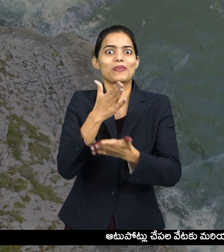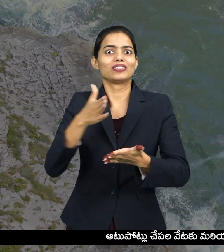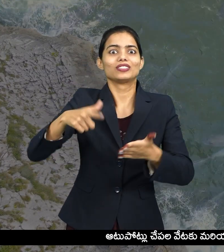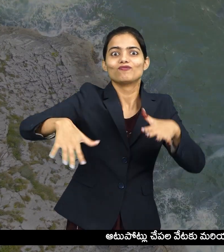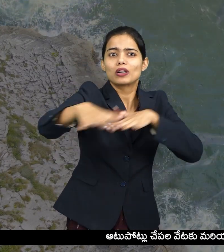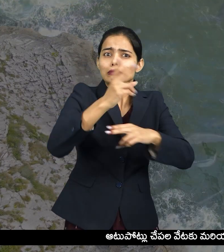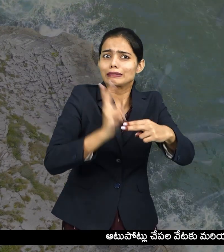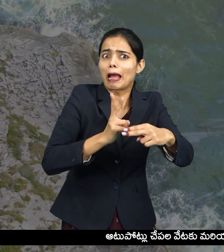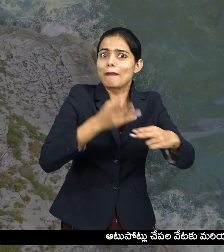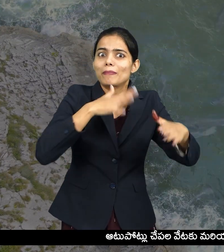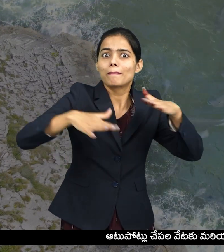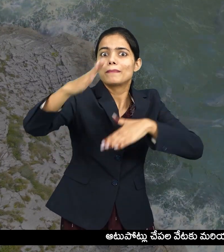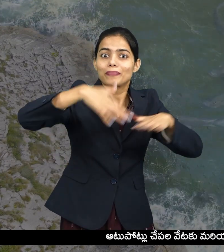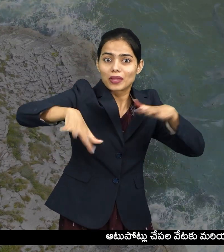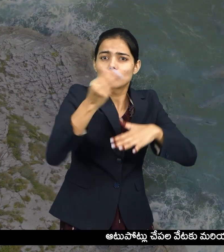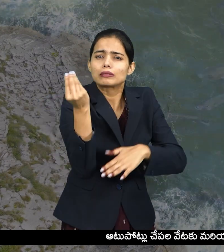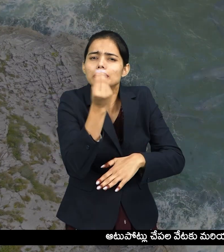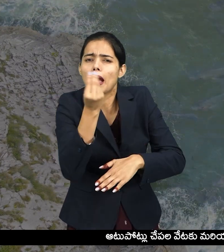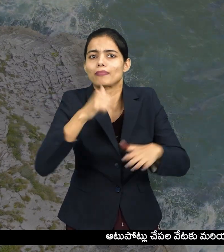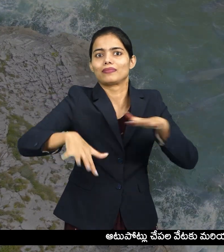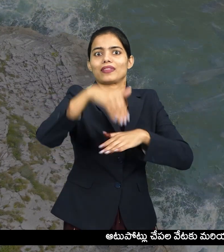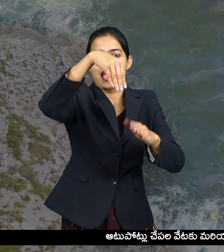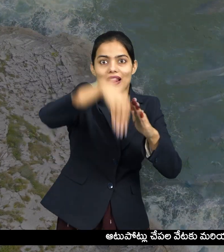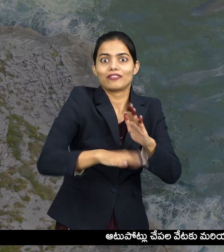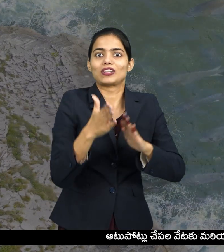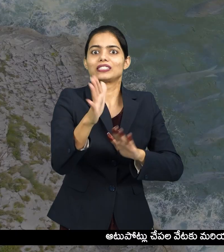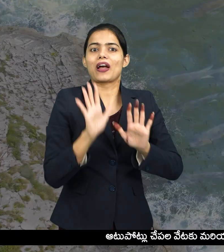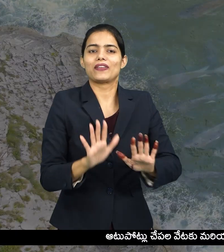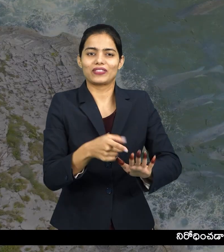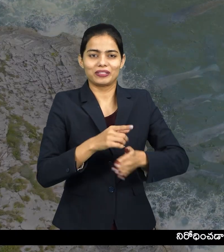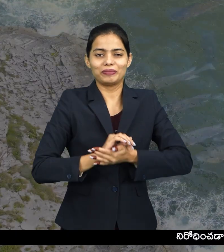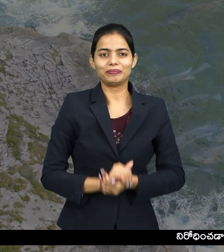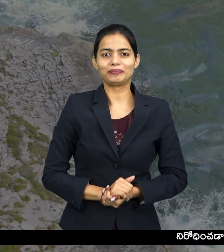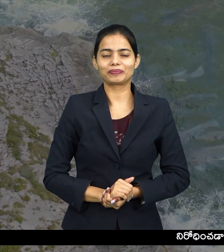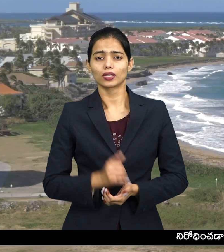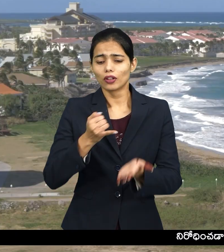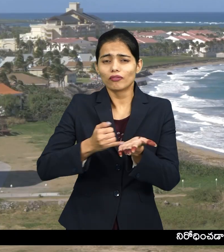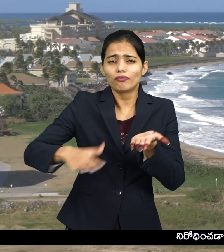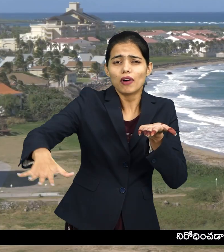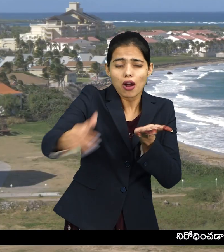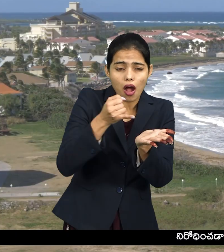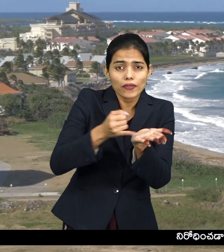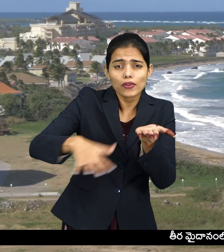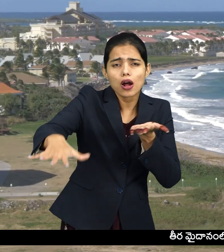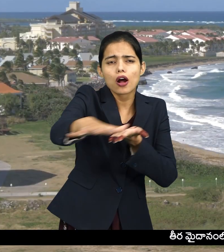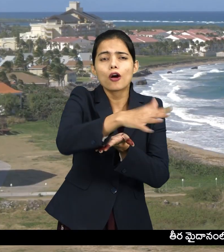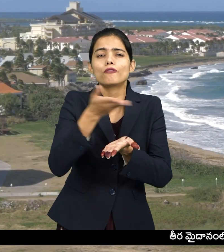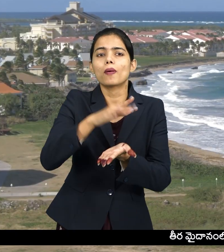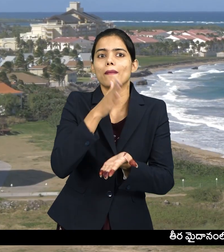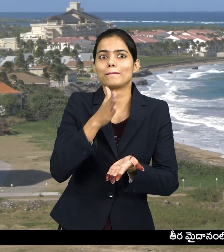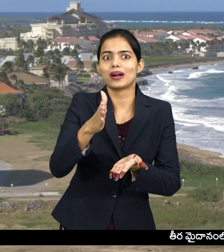ఆటుపోట్లు చేపల వేటకు మరియు కొన్ని ప్రాంతాలలో పూడిక ఏర్పడకుండా నిరోధించడానికి సహాయపడతాయి.